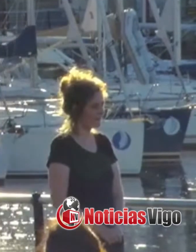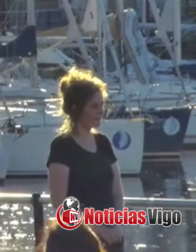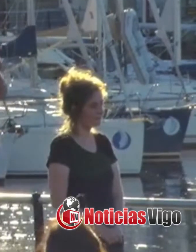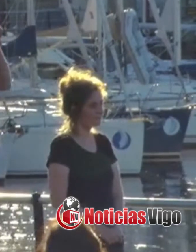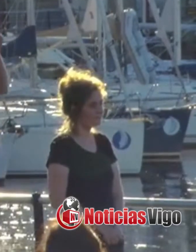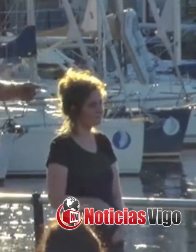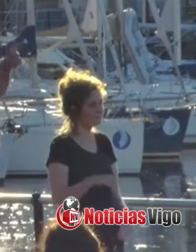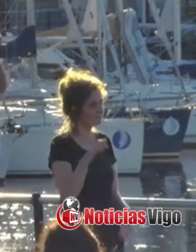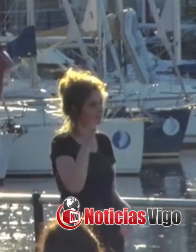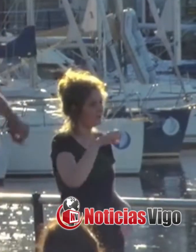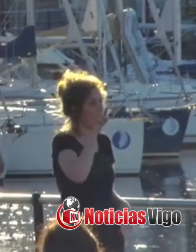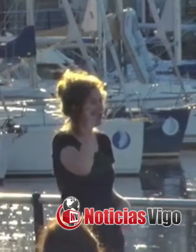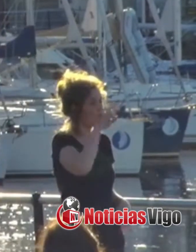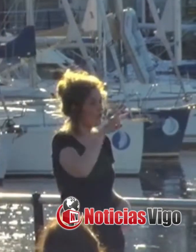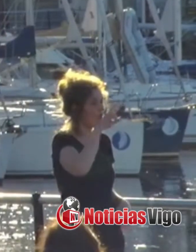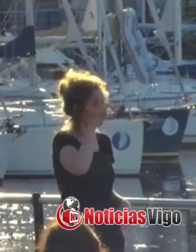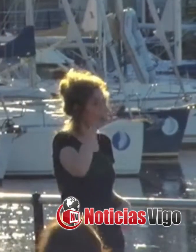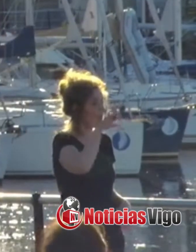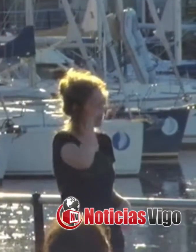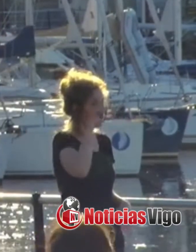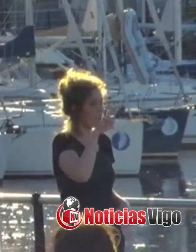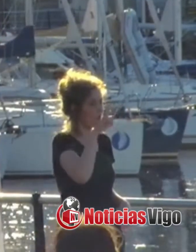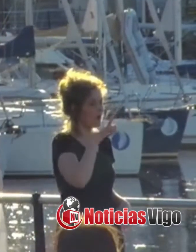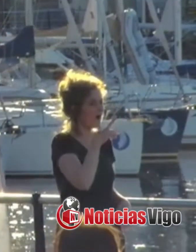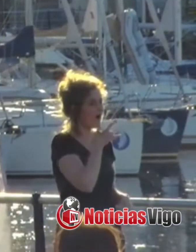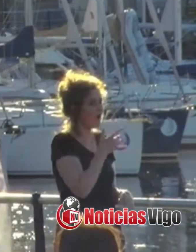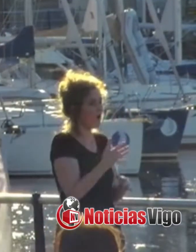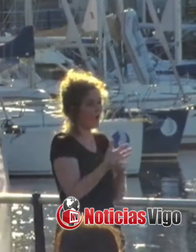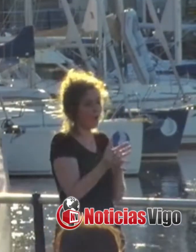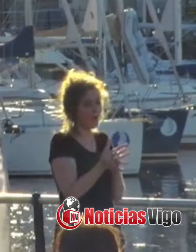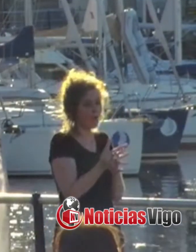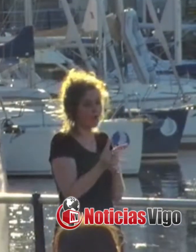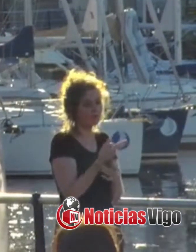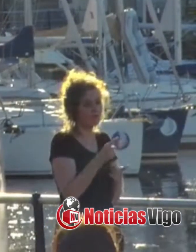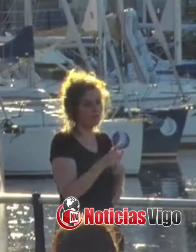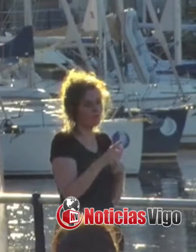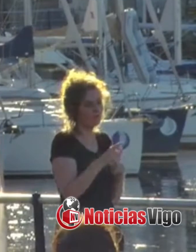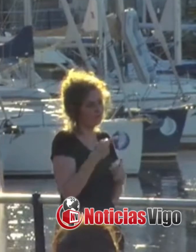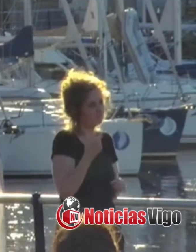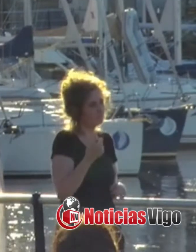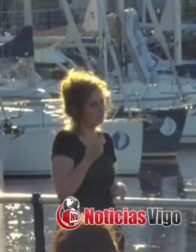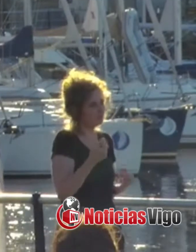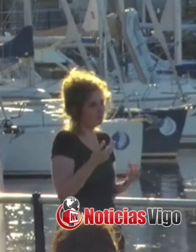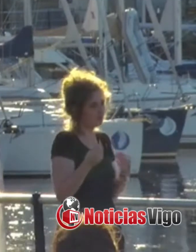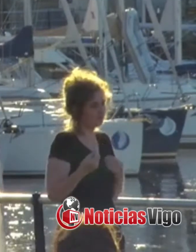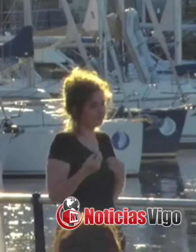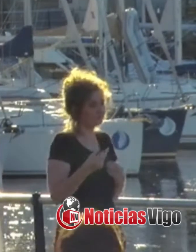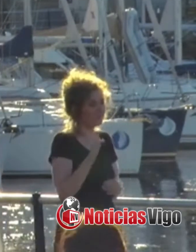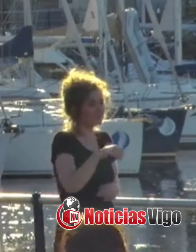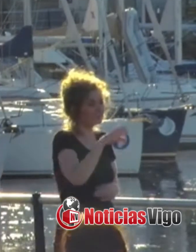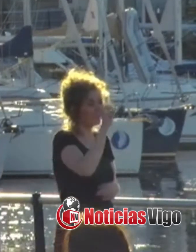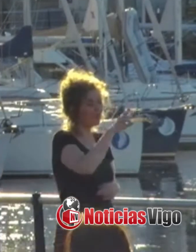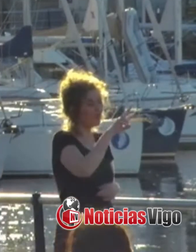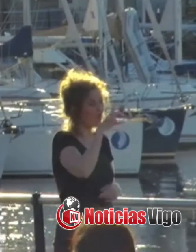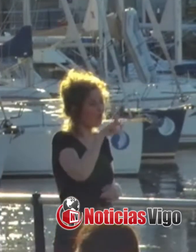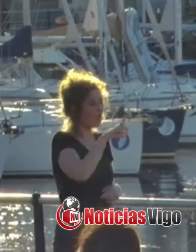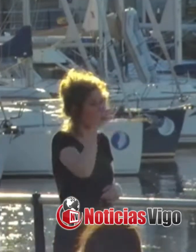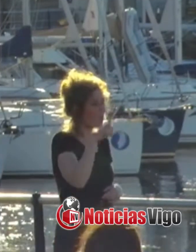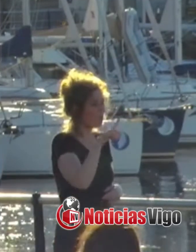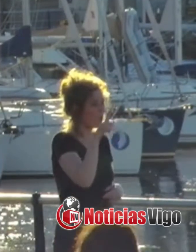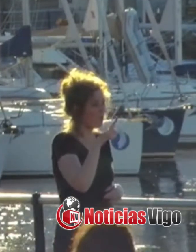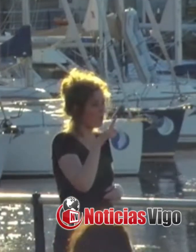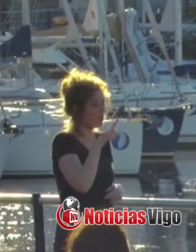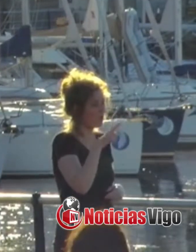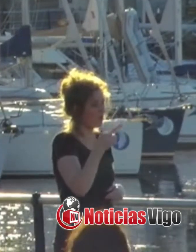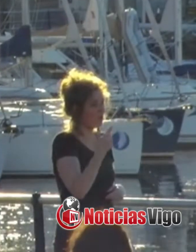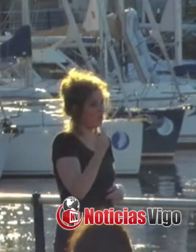Pero este 12 de xullo xogámonos, polo tanto, moito. Este 12 de xullo